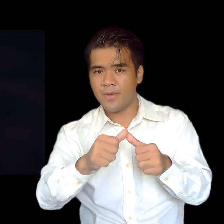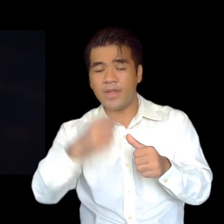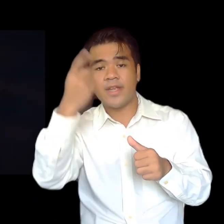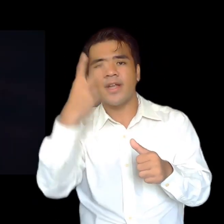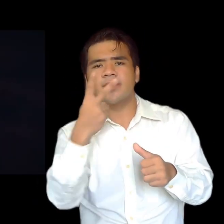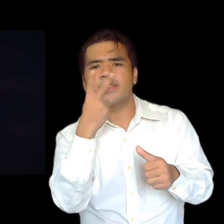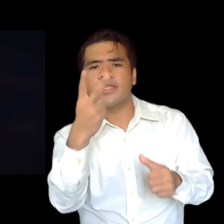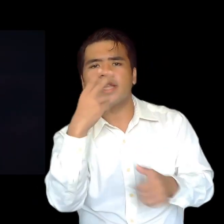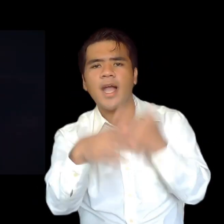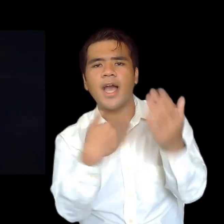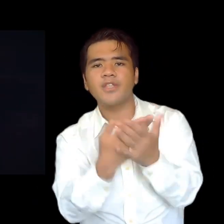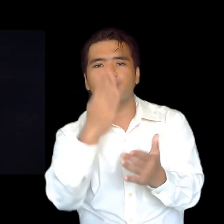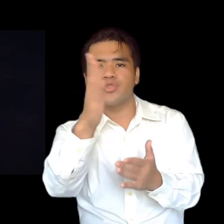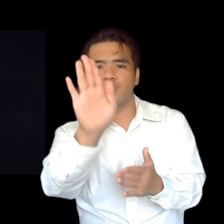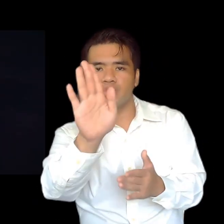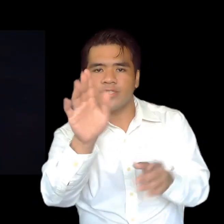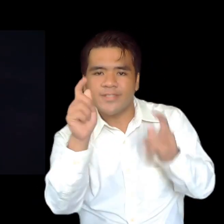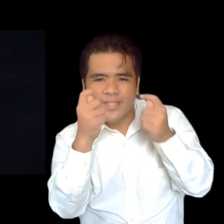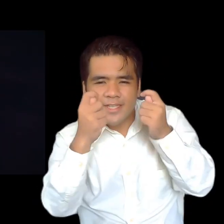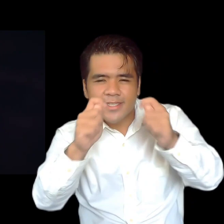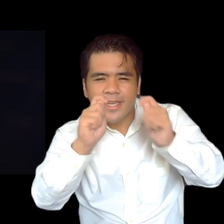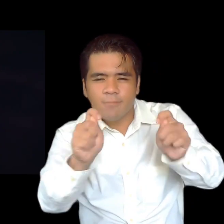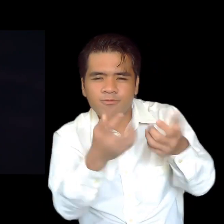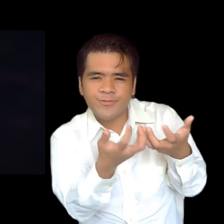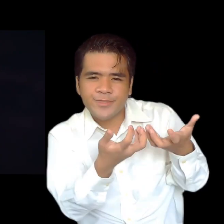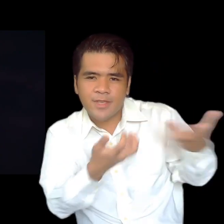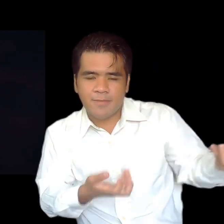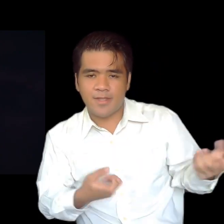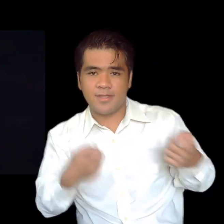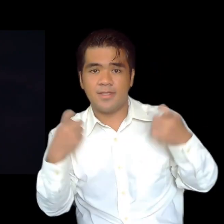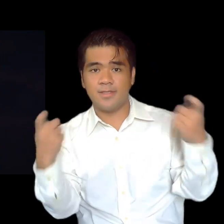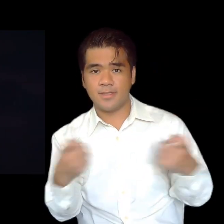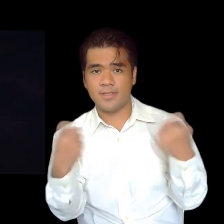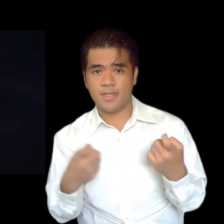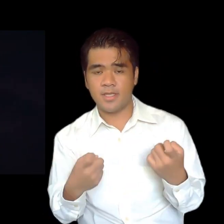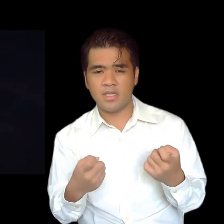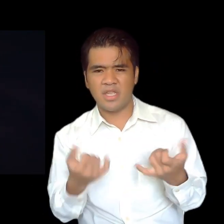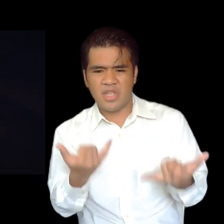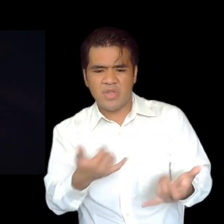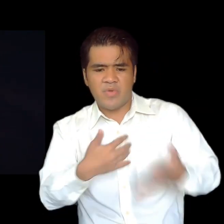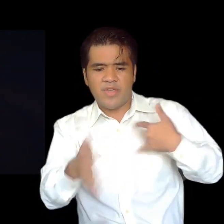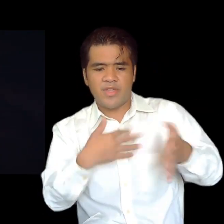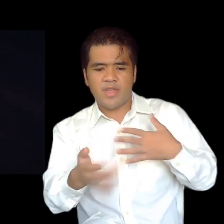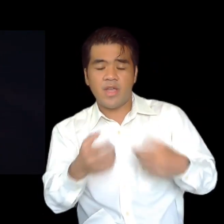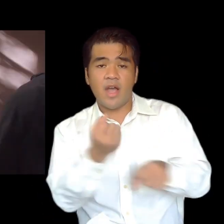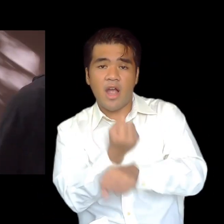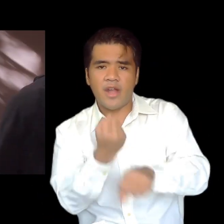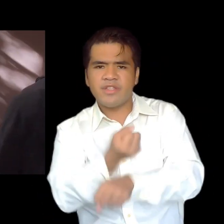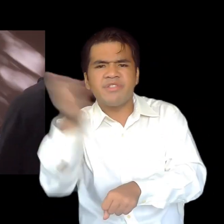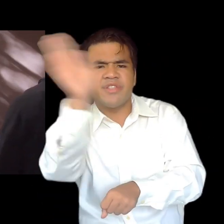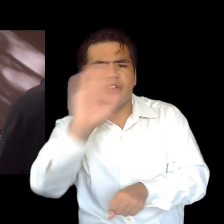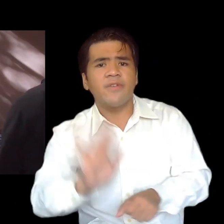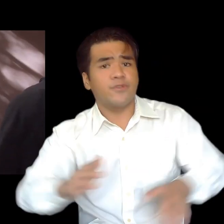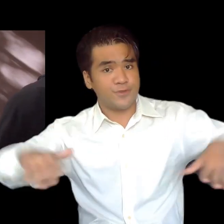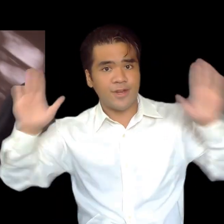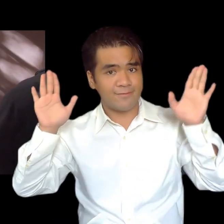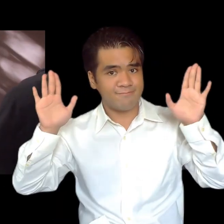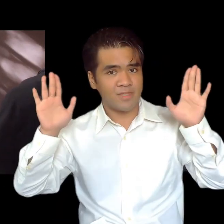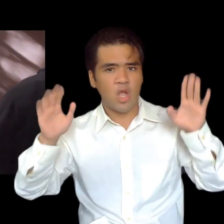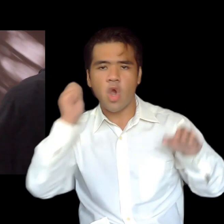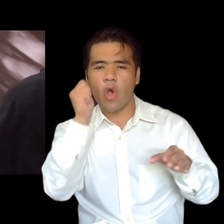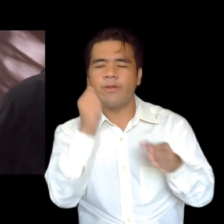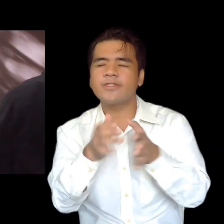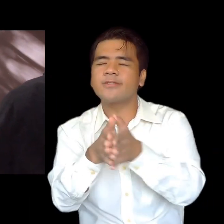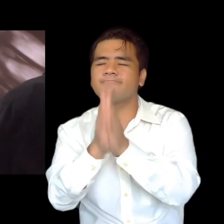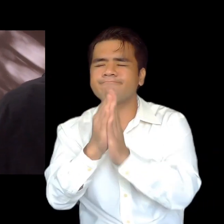makabuluhan. Tandaan, nakikita po ng Diyos ang ating efforts na iwasan ang sexual sin at masturbation. Kaya kahit mahirap ay huwag